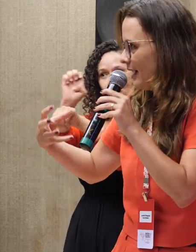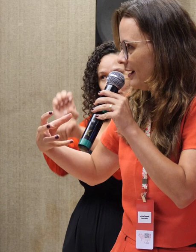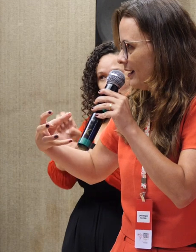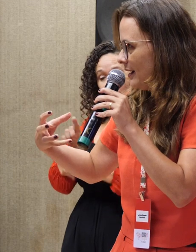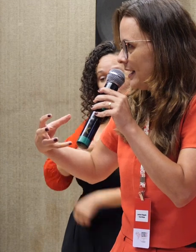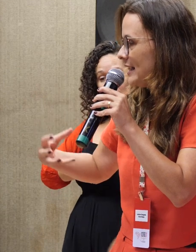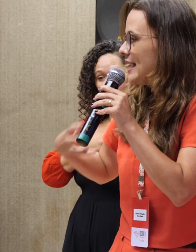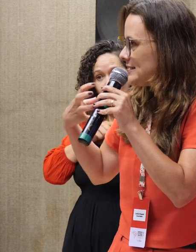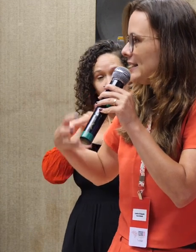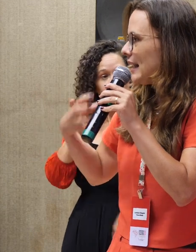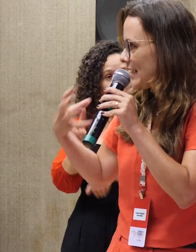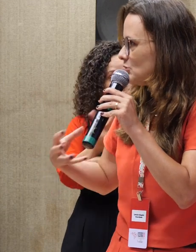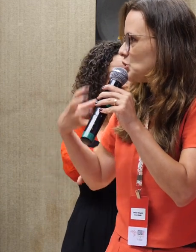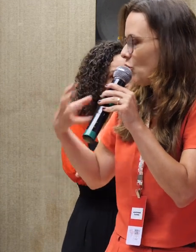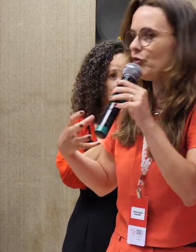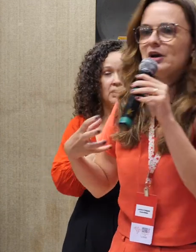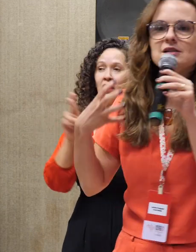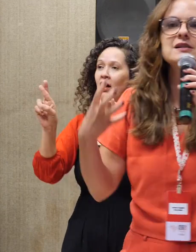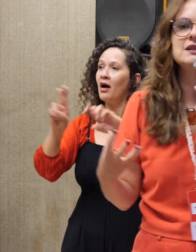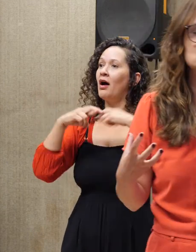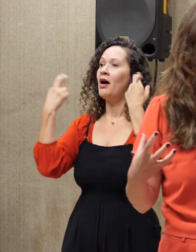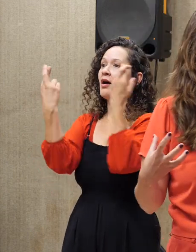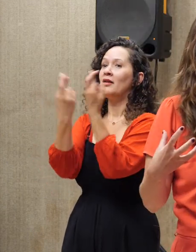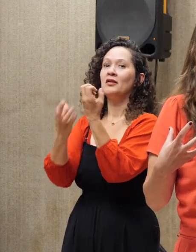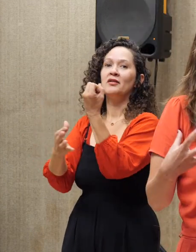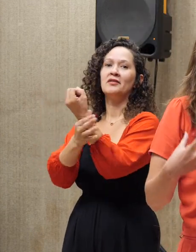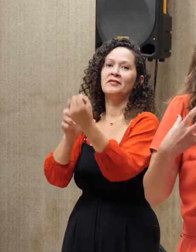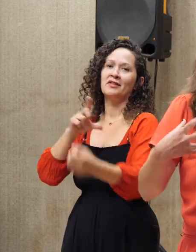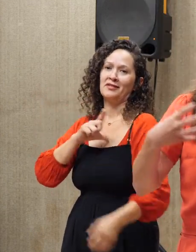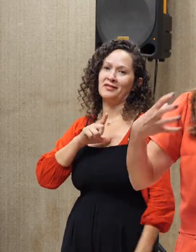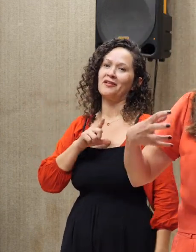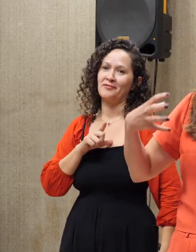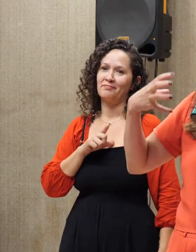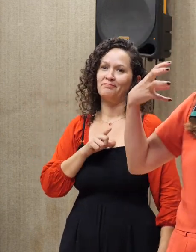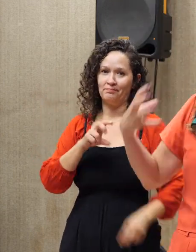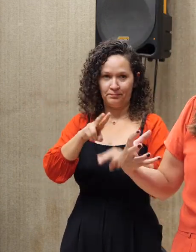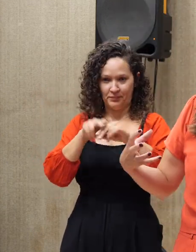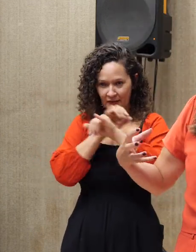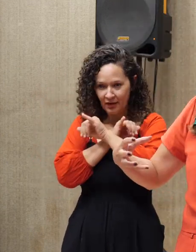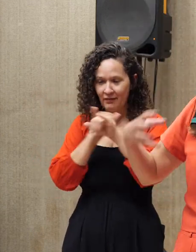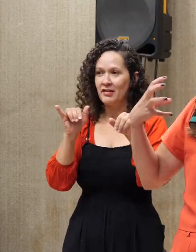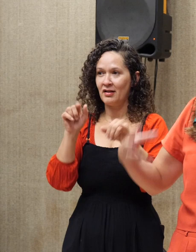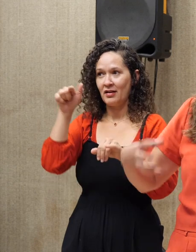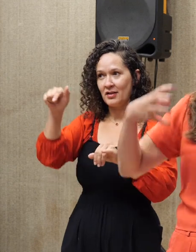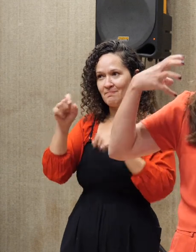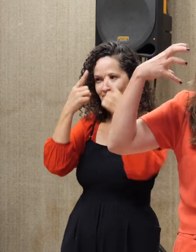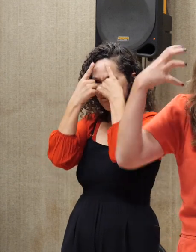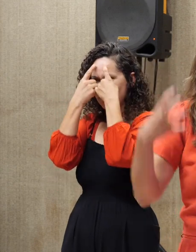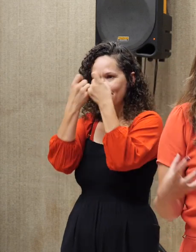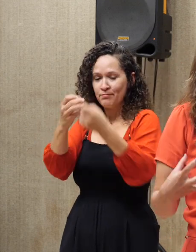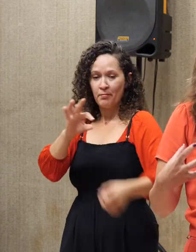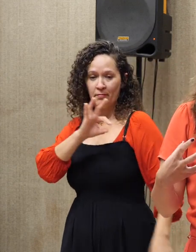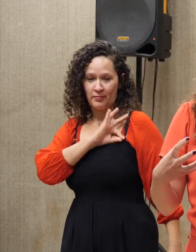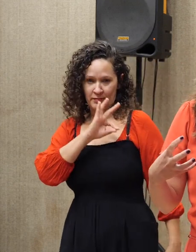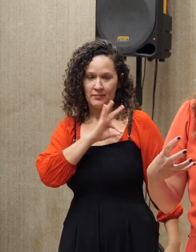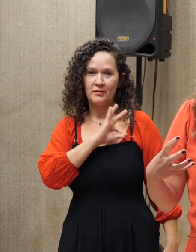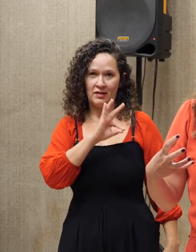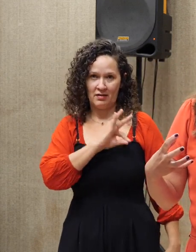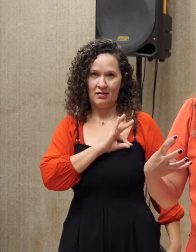está lá e esse laço de confiança existe. Por isso que uma coisa que eu tenho falado muito é que a violência